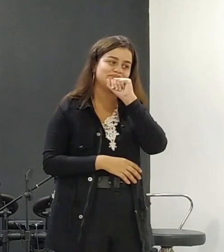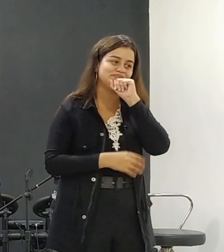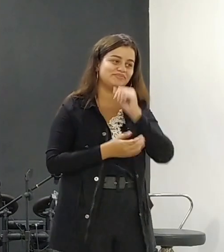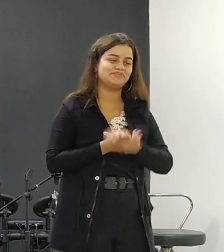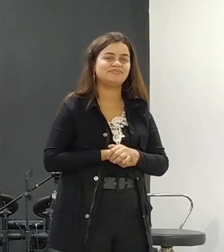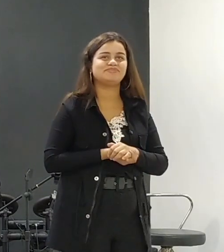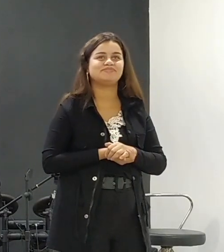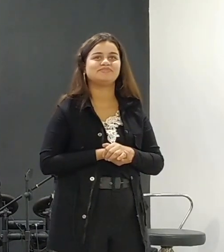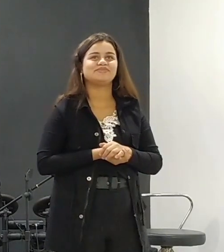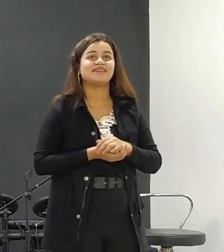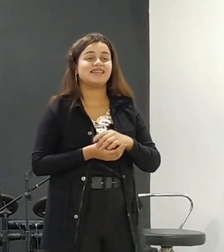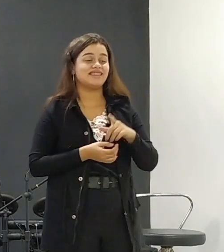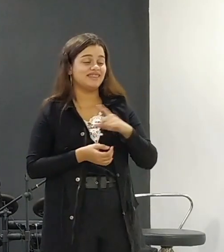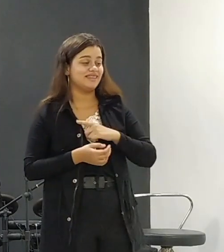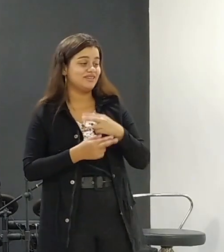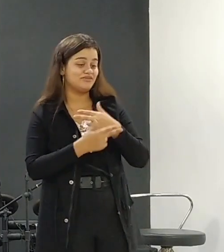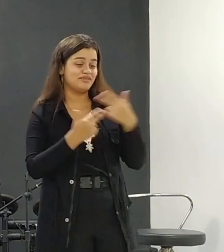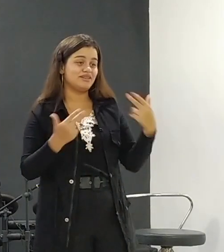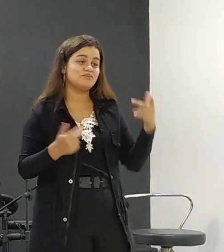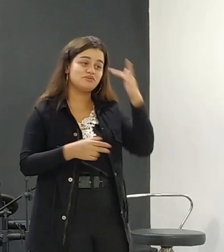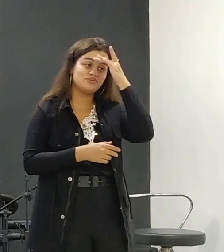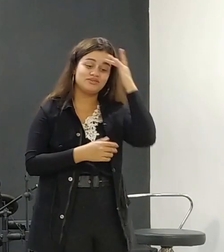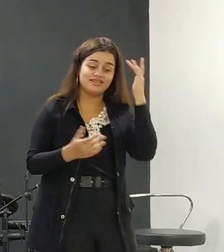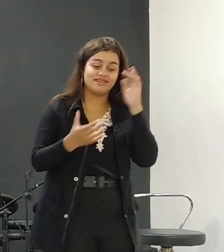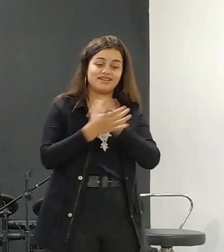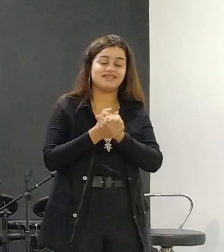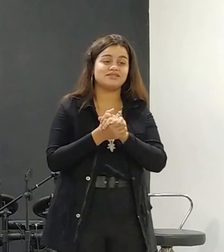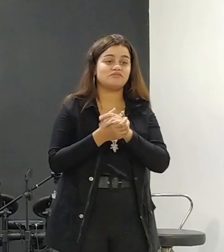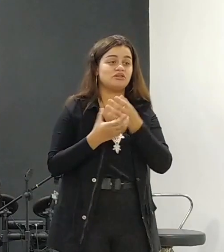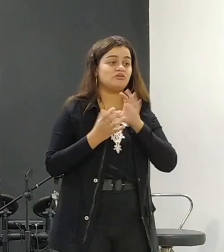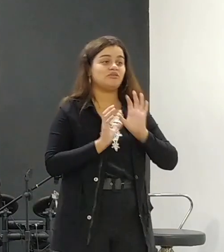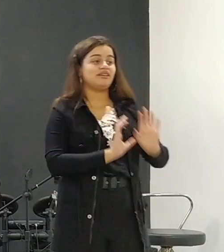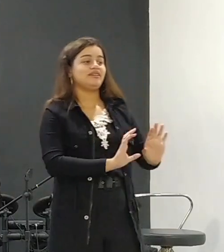mãe. E tem muita gente que casa, mas não quer sair de casa.